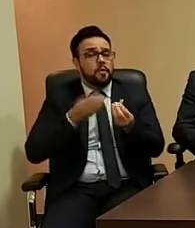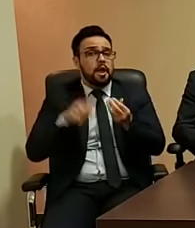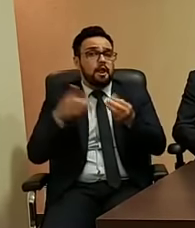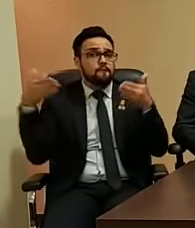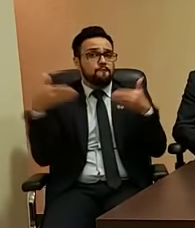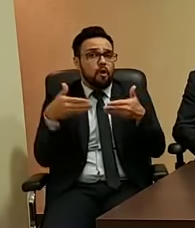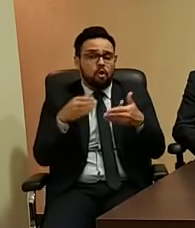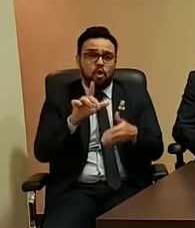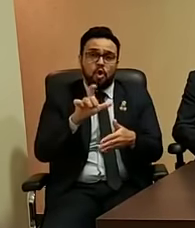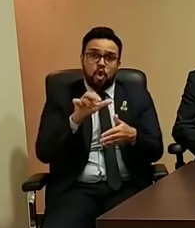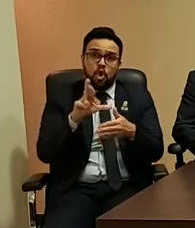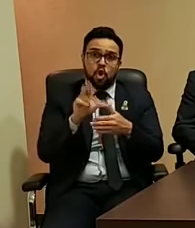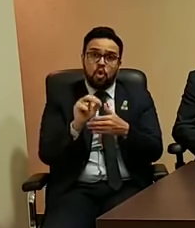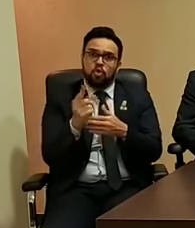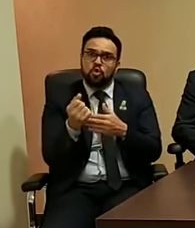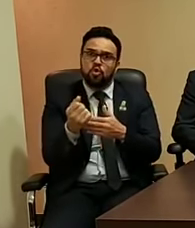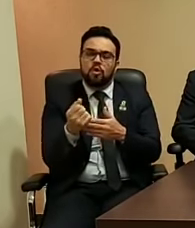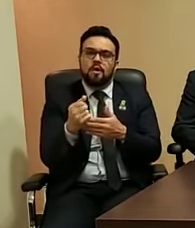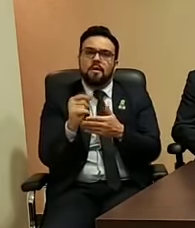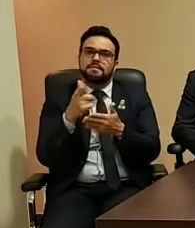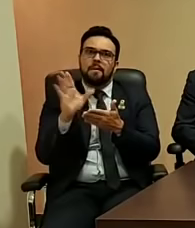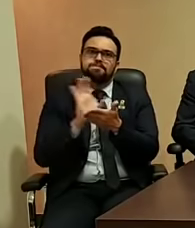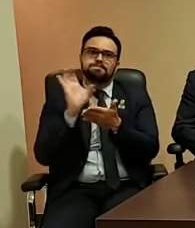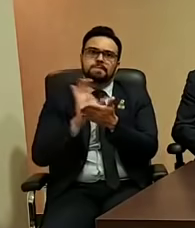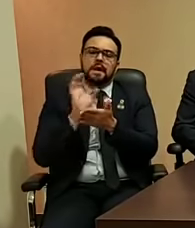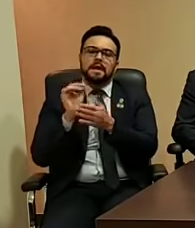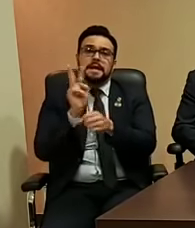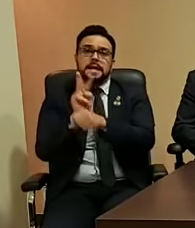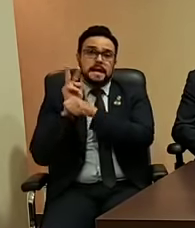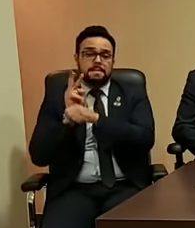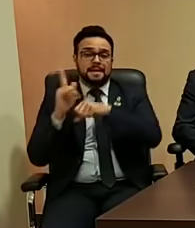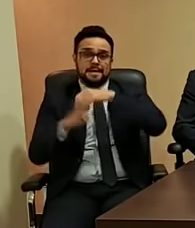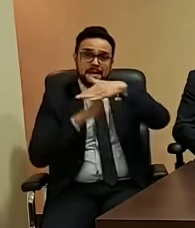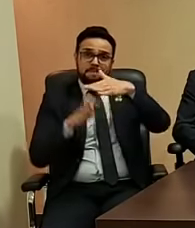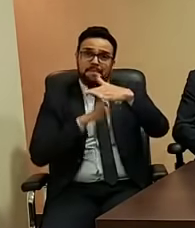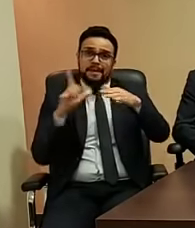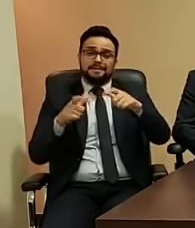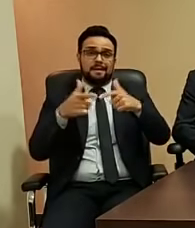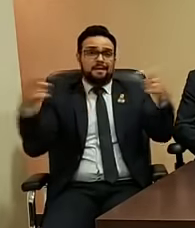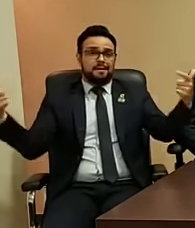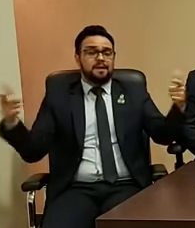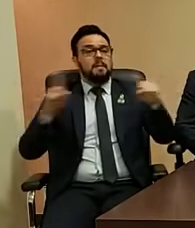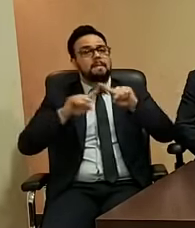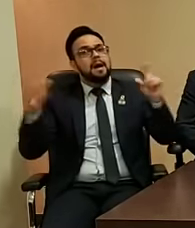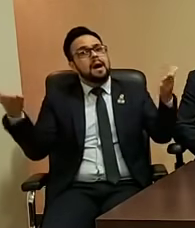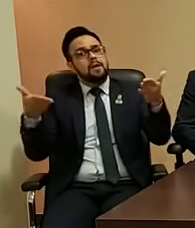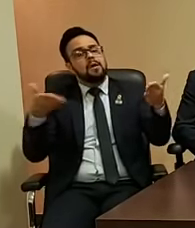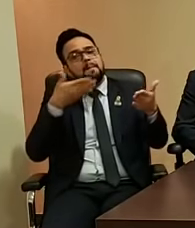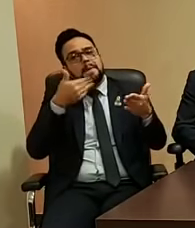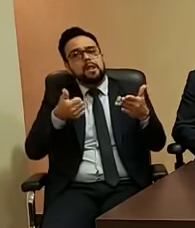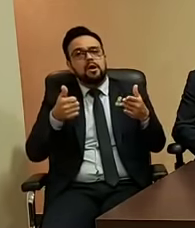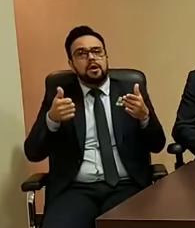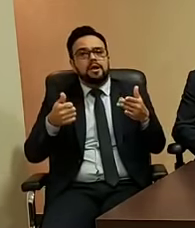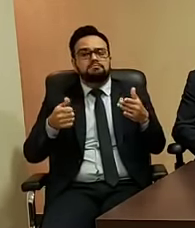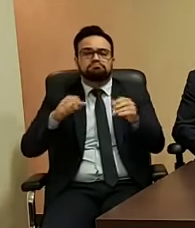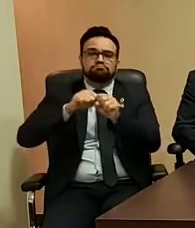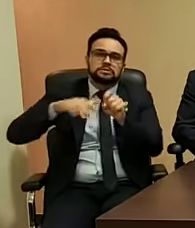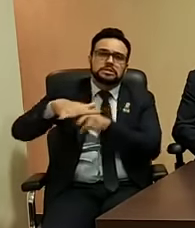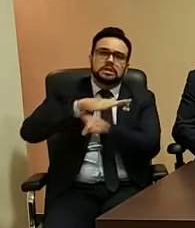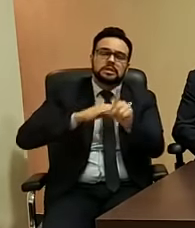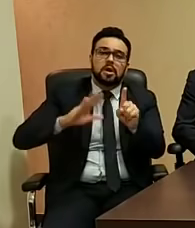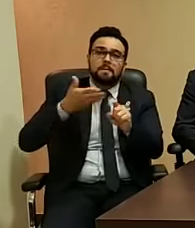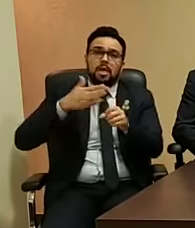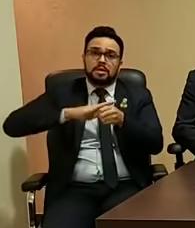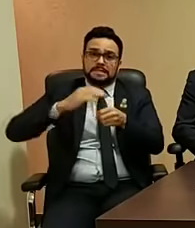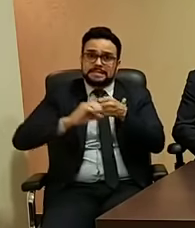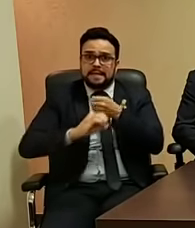focado no lucro financeiro. O banco tinha que dar lucro alto, emprestar para empresa grande. Agora a gente está aqui para melhorar a vida do cidadão, levar saneamento, baixar o preço